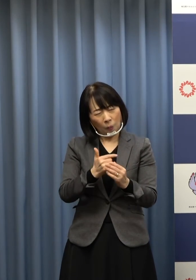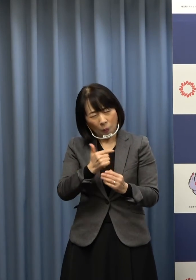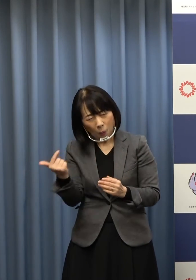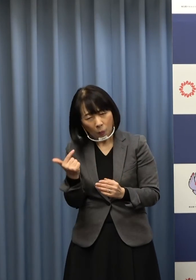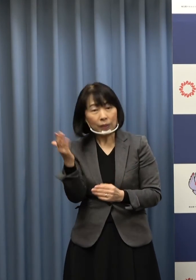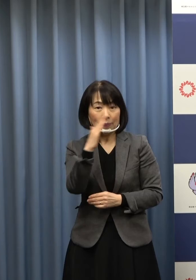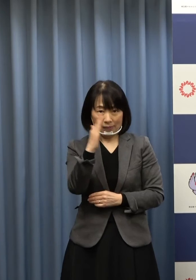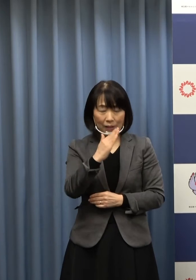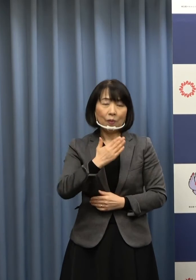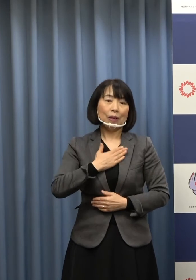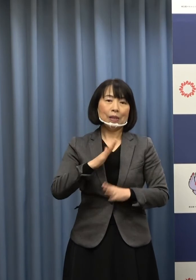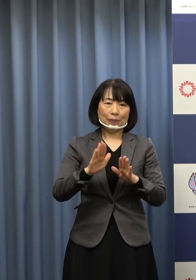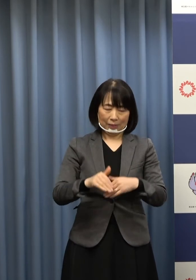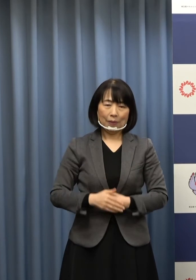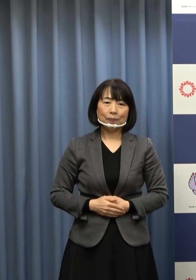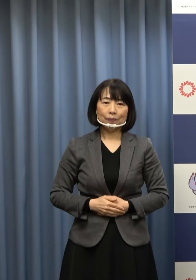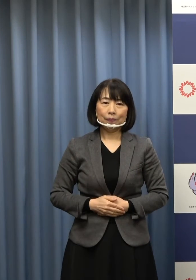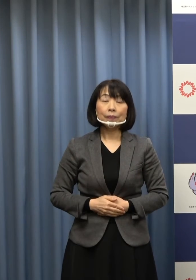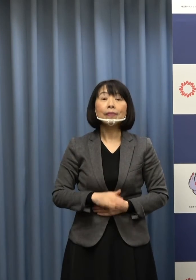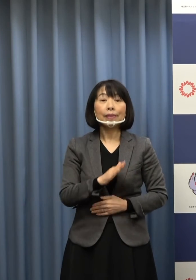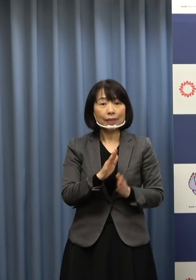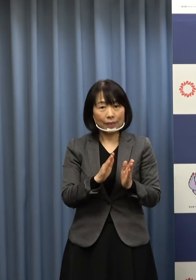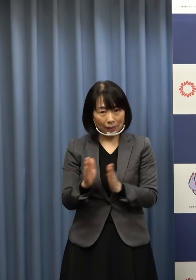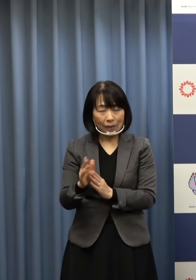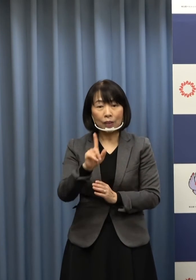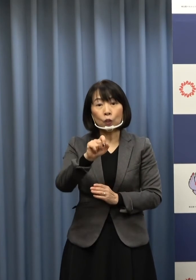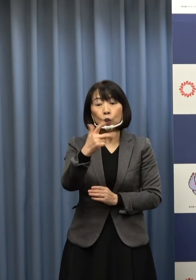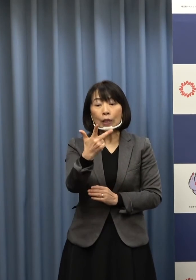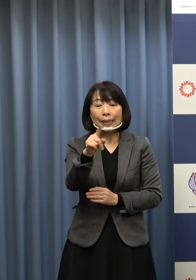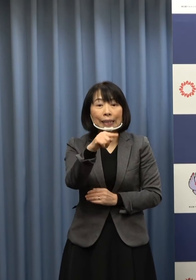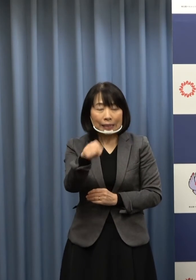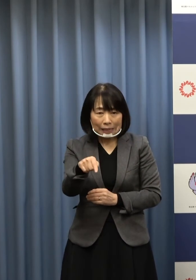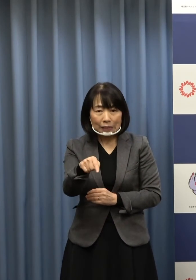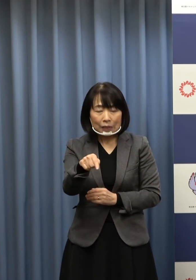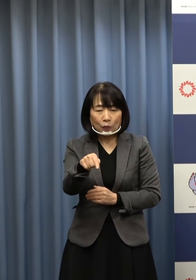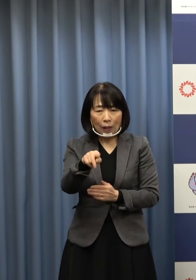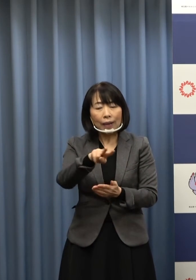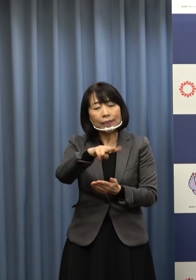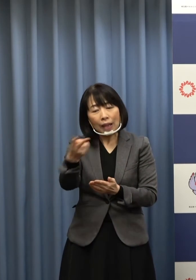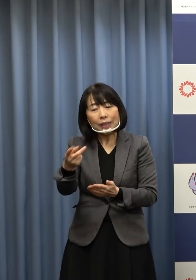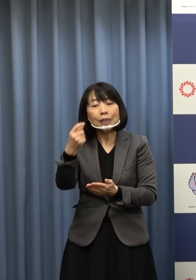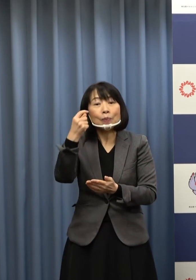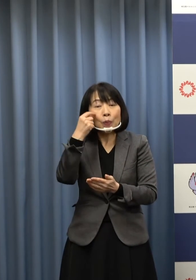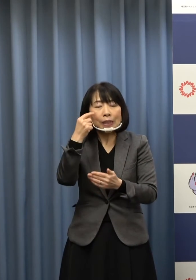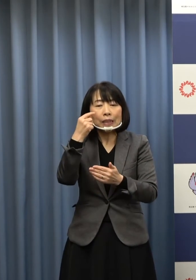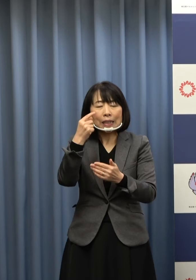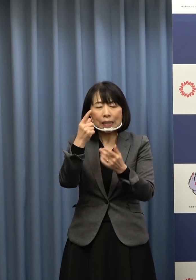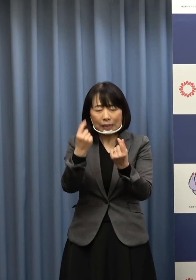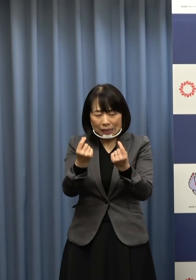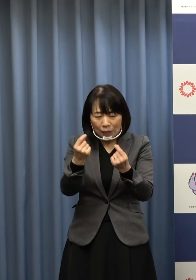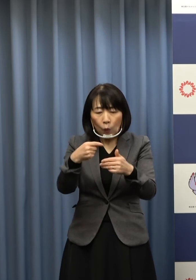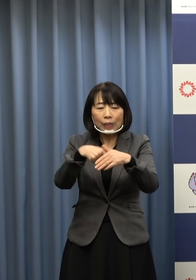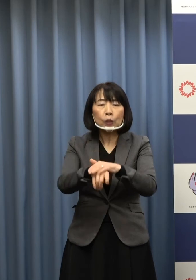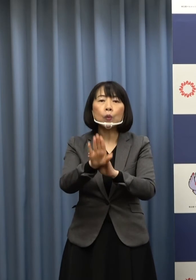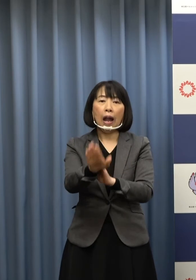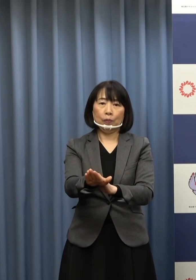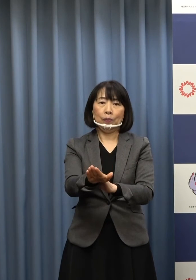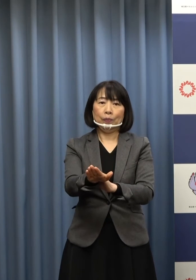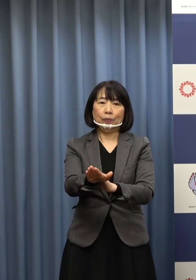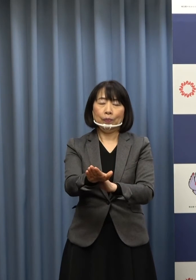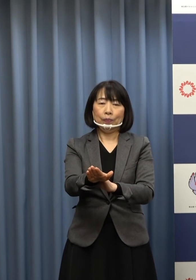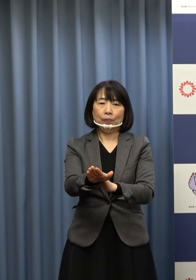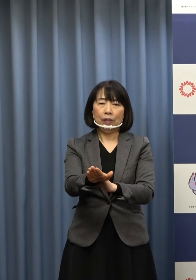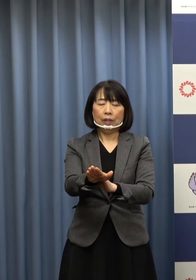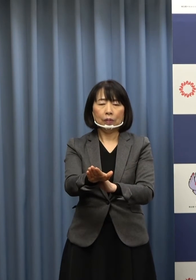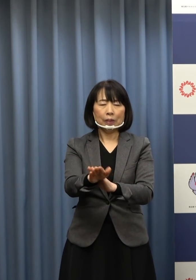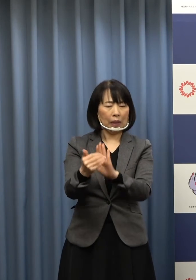分かりました。それからその17人についても、転院の難しい原因というのがよく分かる原因がいくつもあるので、つまり単純に